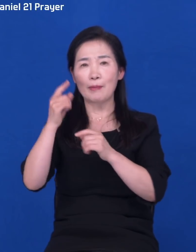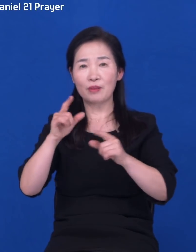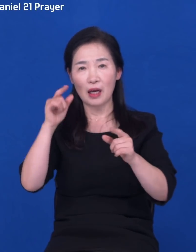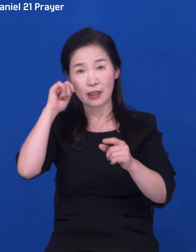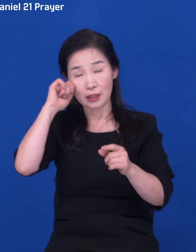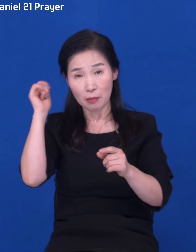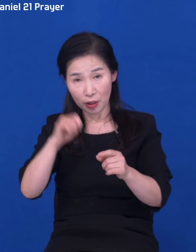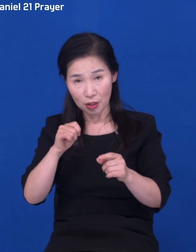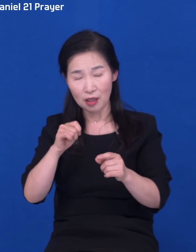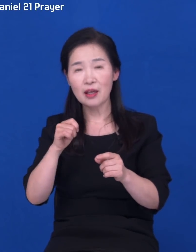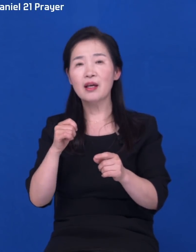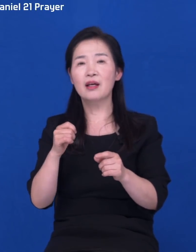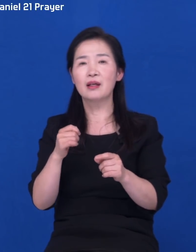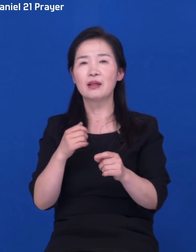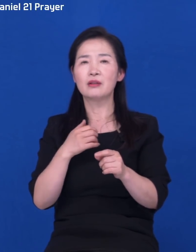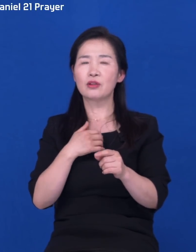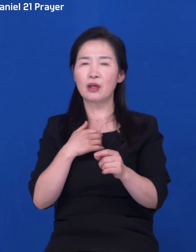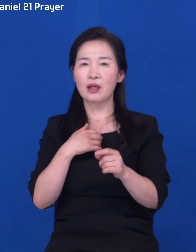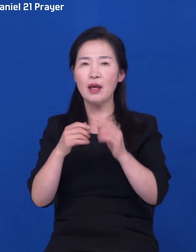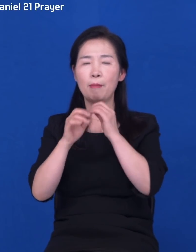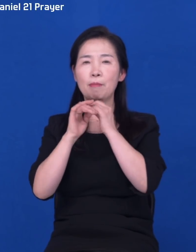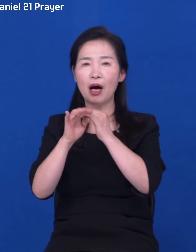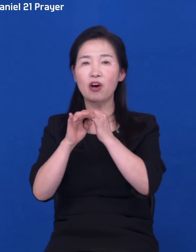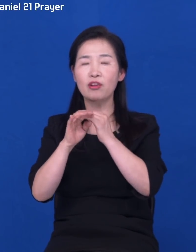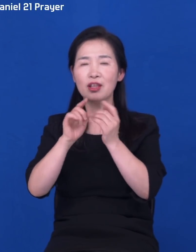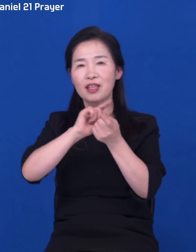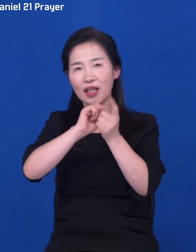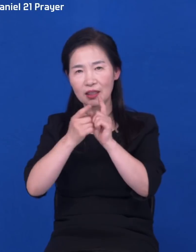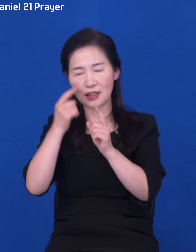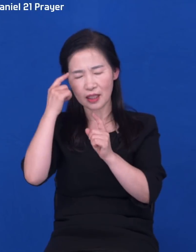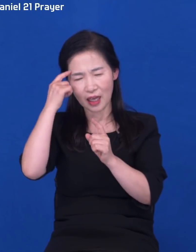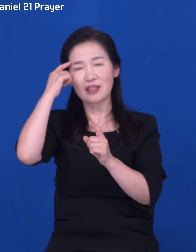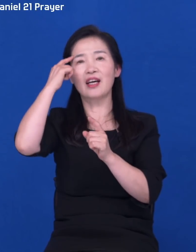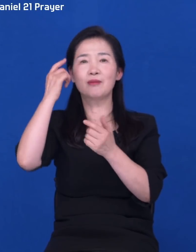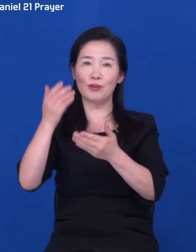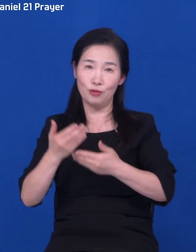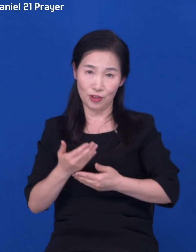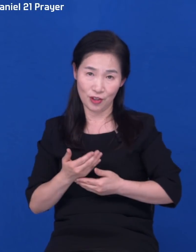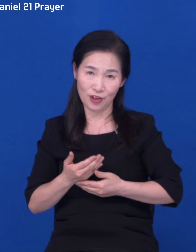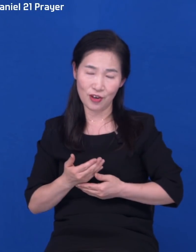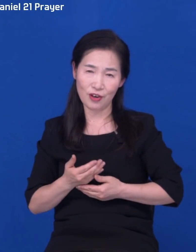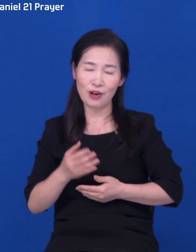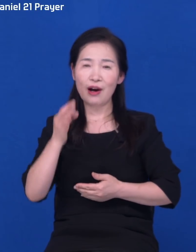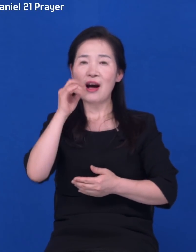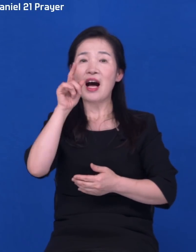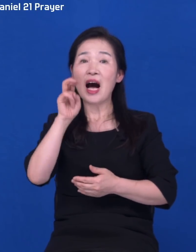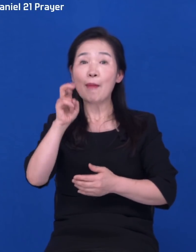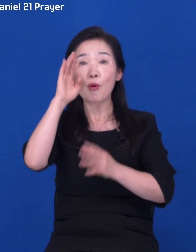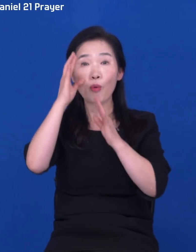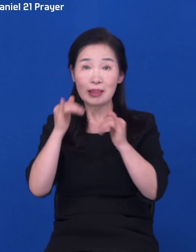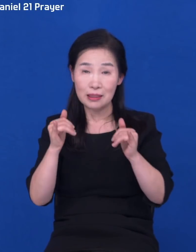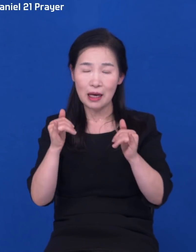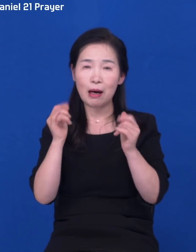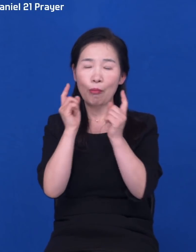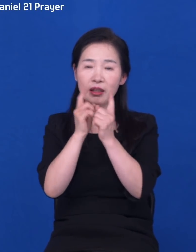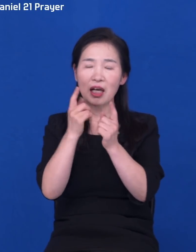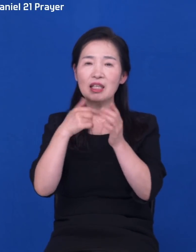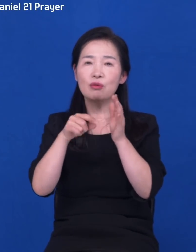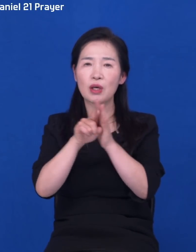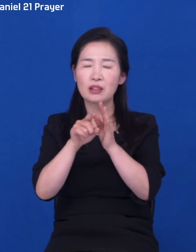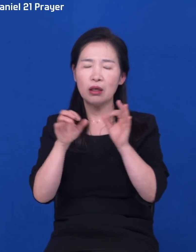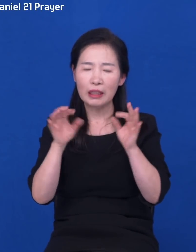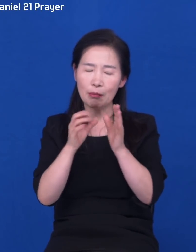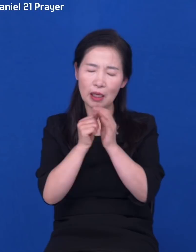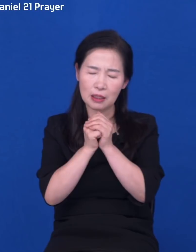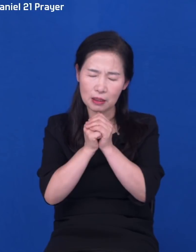주님께서 저한테 방언 대신에 깨달음을 주셨어요. 암 환자를 만나기 위해서 기도하려고 이렇게 잠깐 앉아서 기도하는데